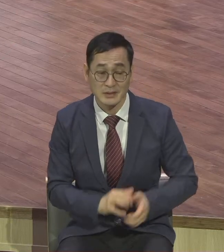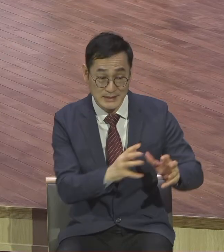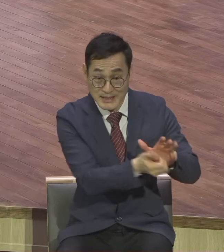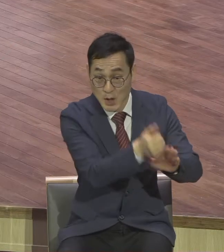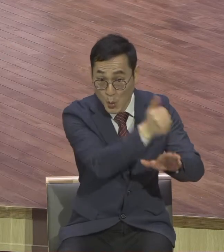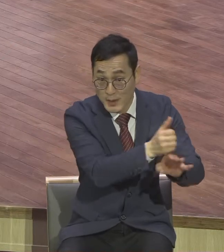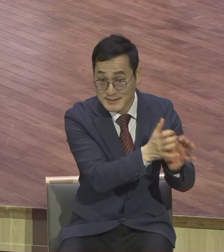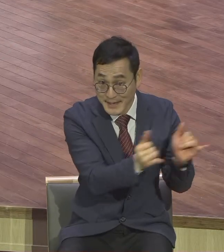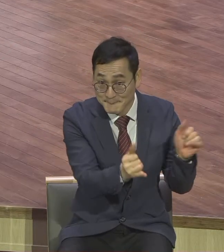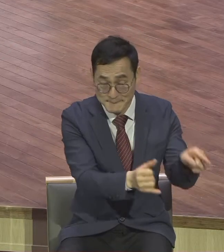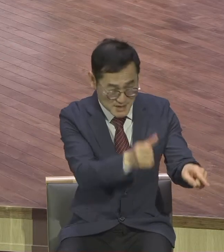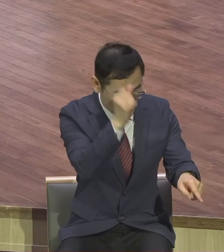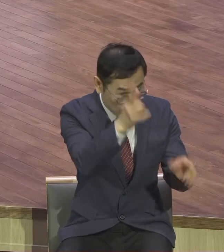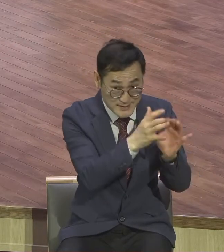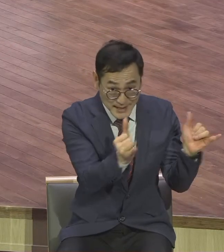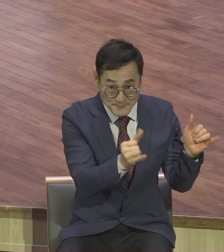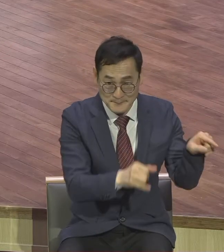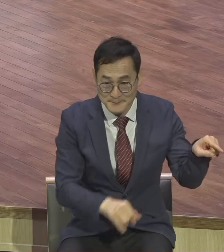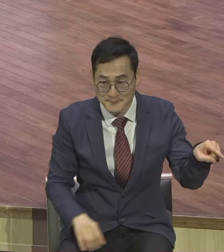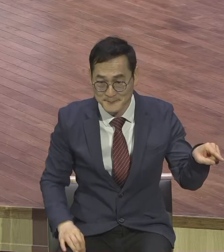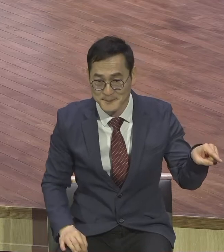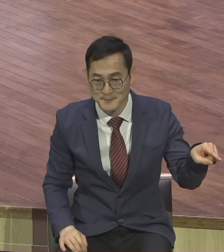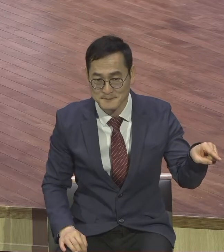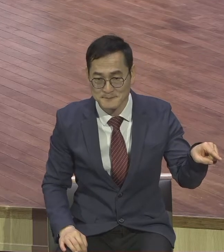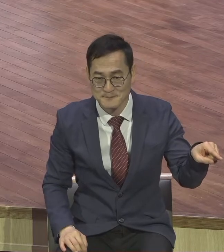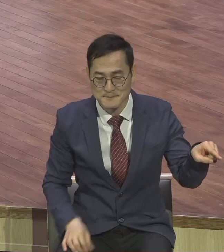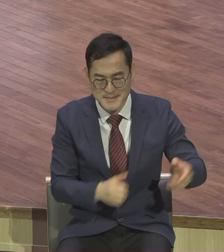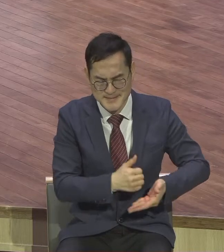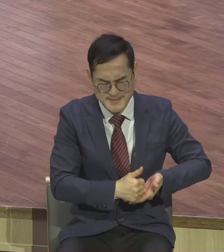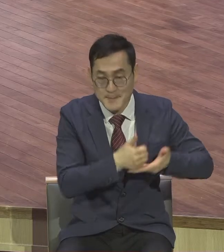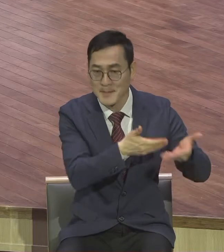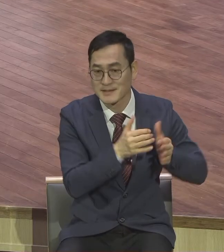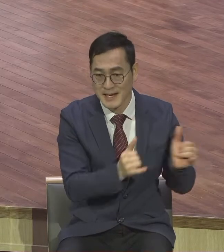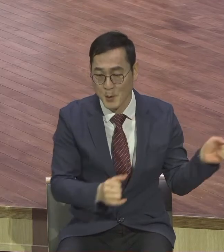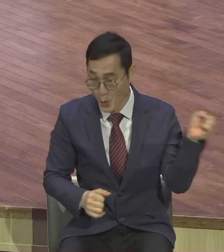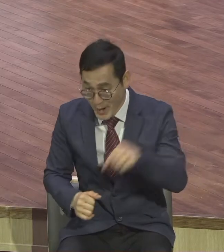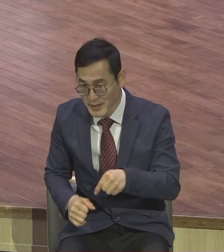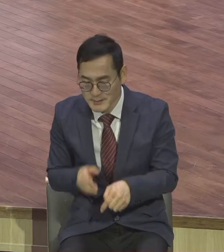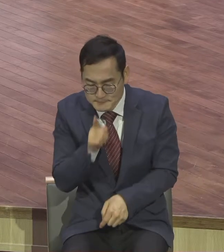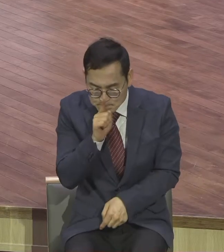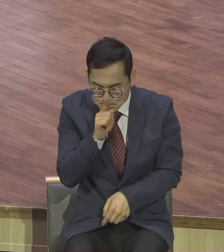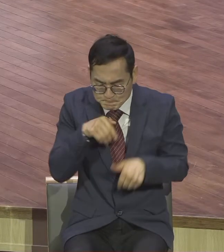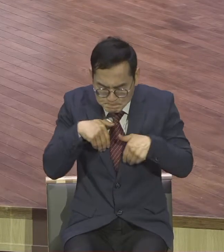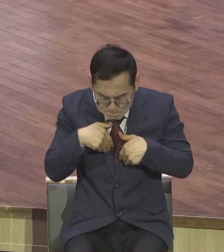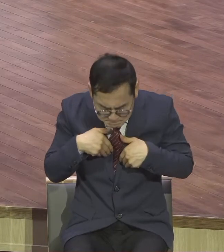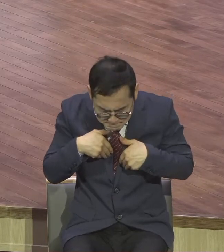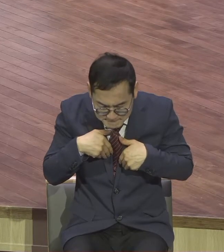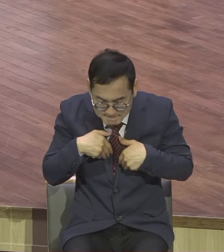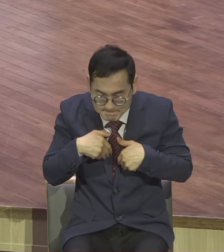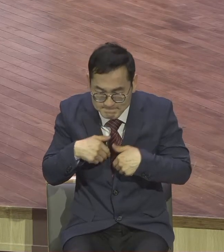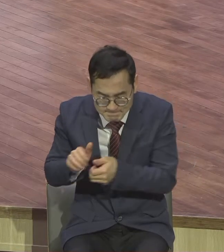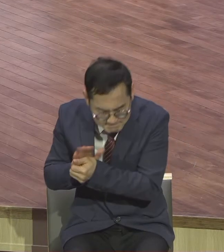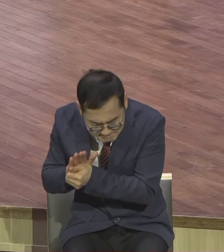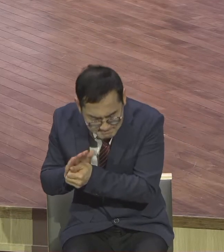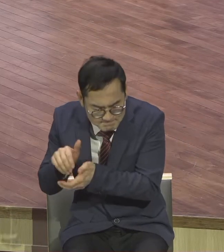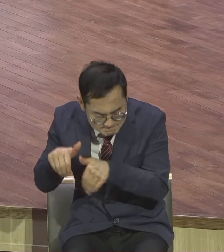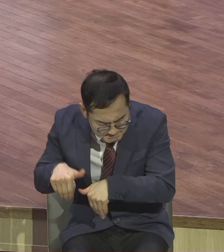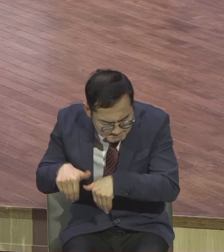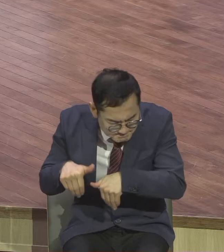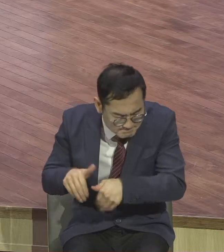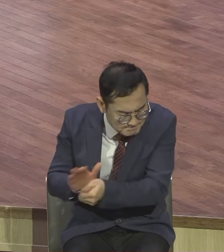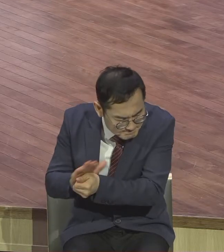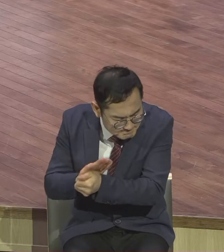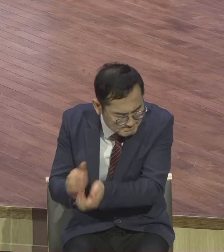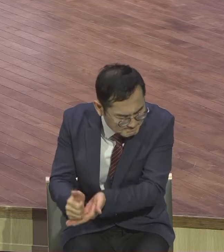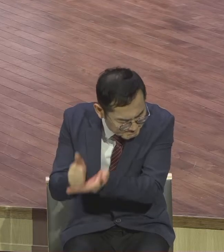세상에서 대단히 존경받고 인정받는 대단한 사람들 교회와서 조용하게 섬기지 말없이